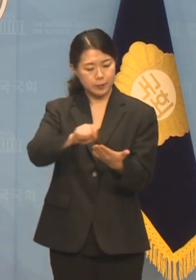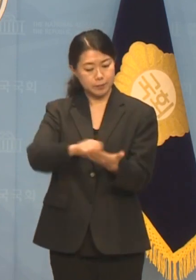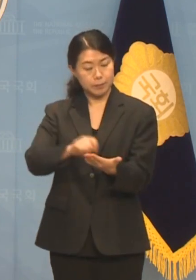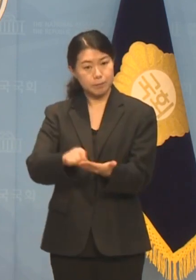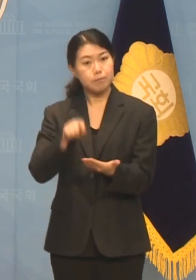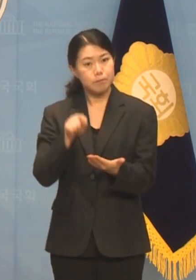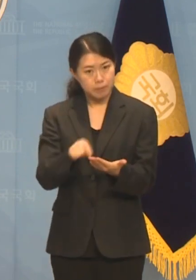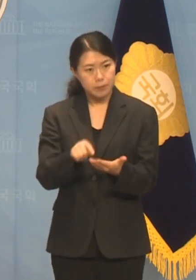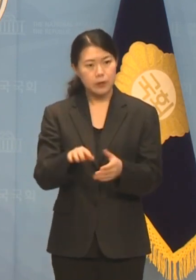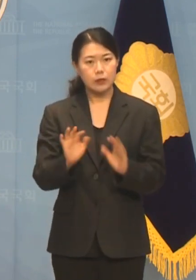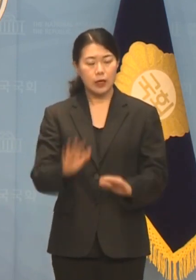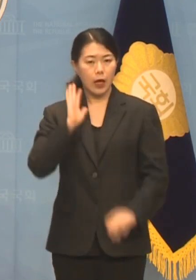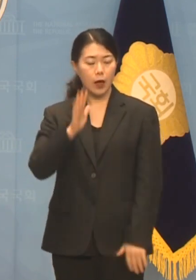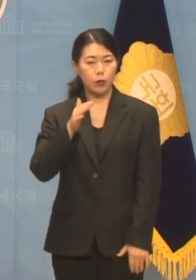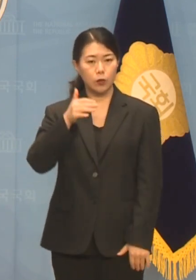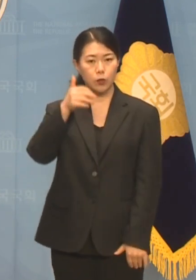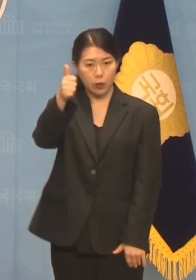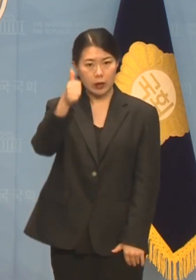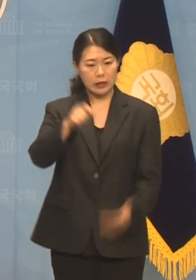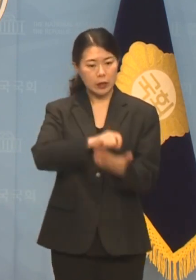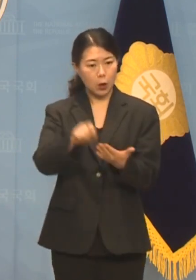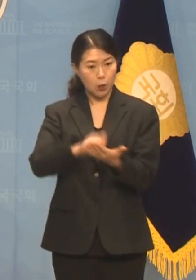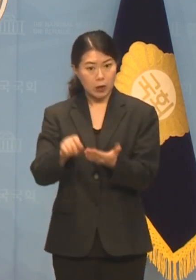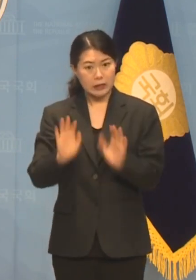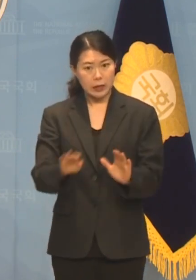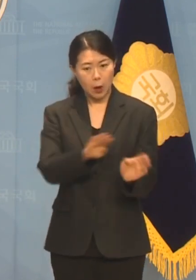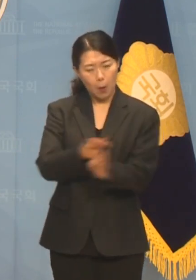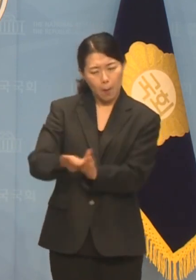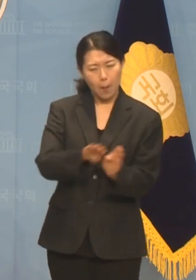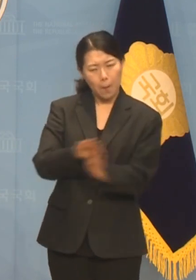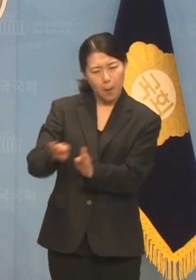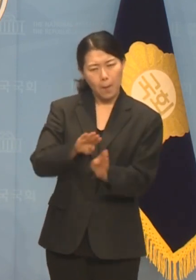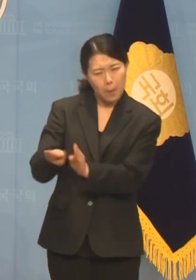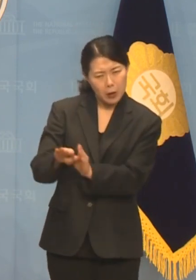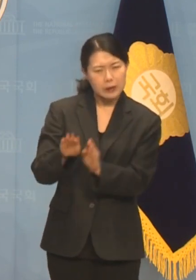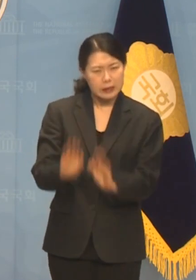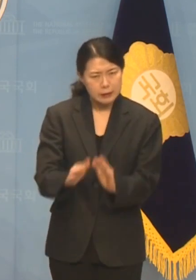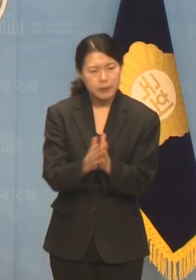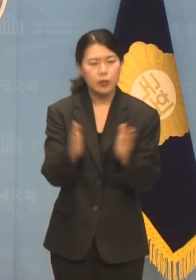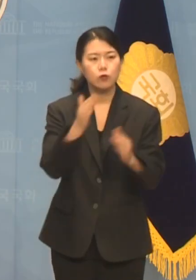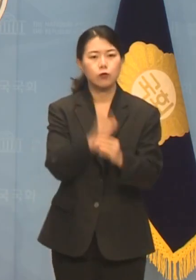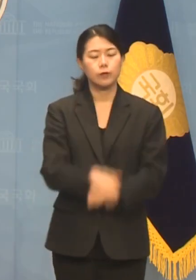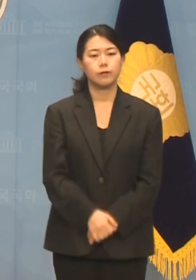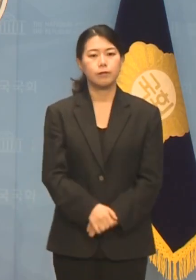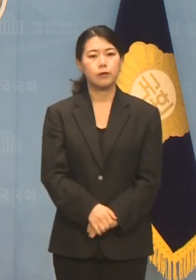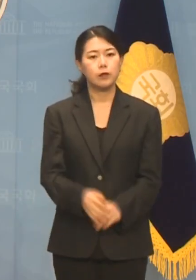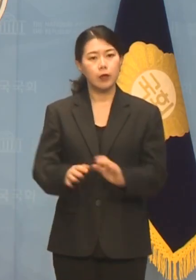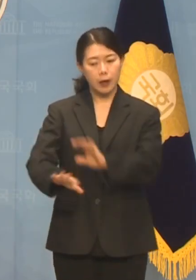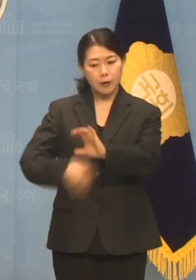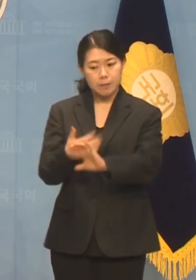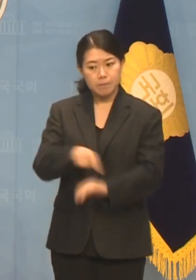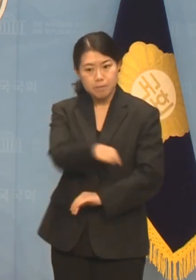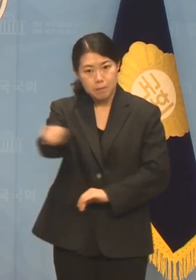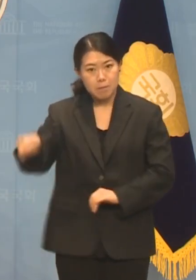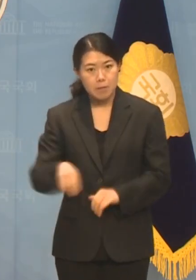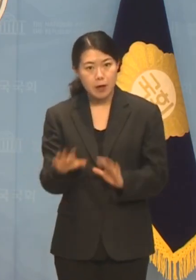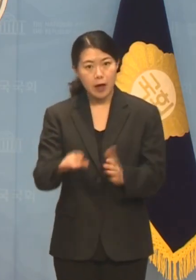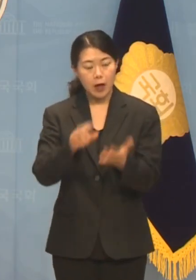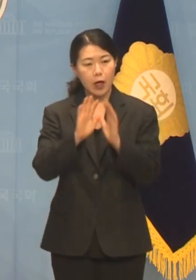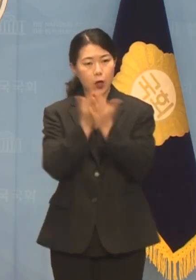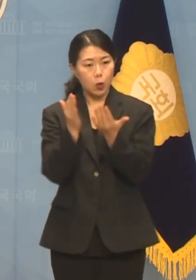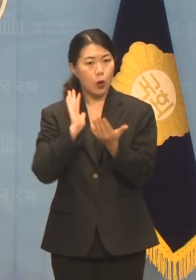기록관은 윤석열 정부의 대통령 기록물 이관 작업에 돌입했습니다. 내란 세력이 대통령 기록물